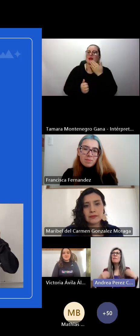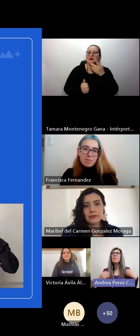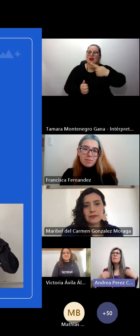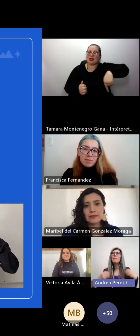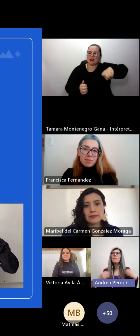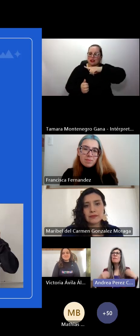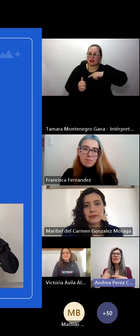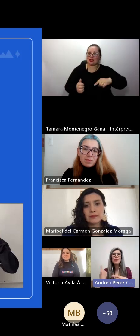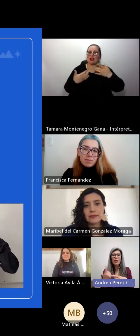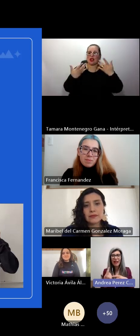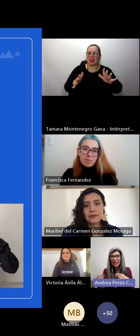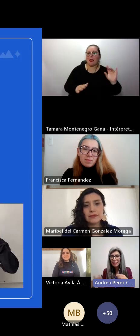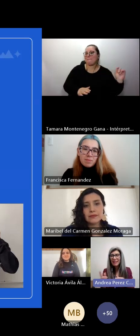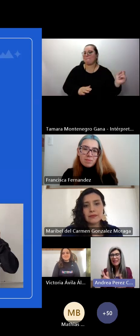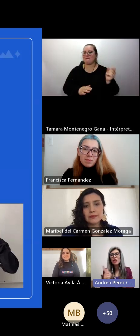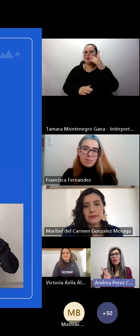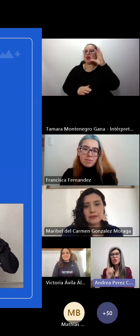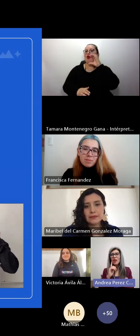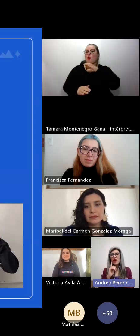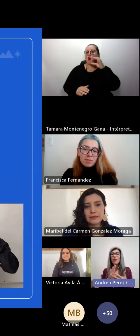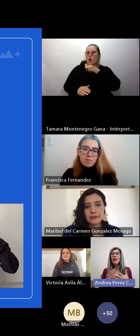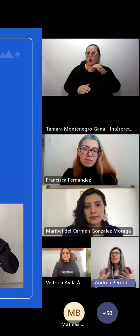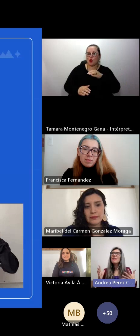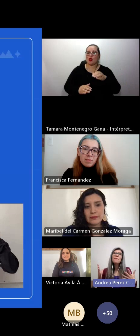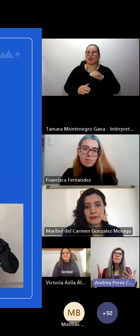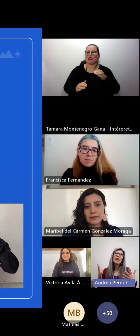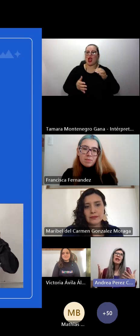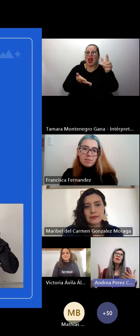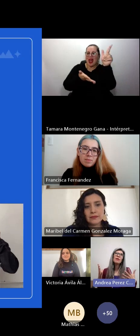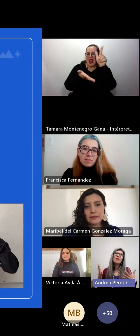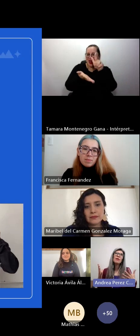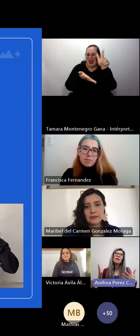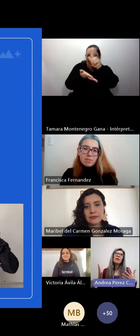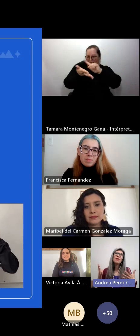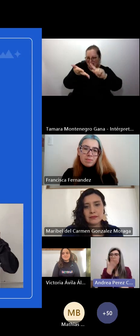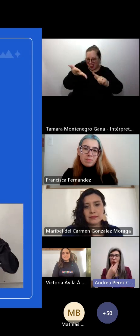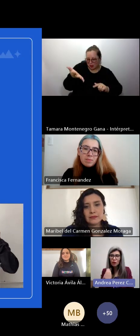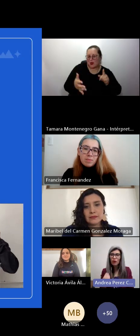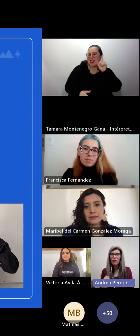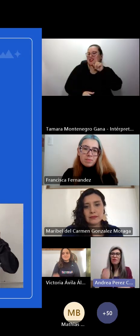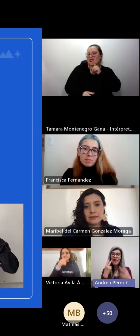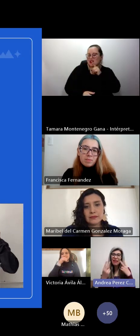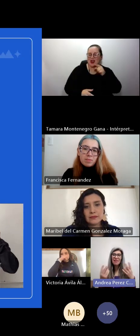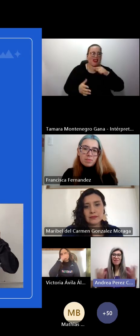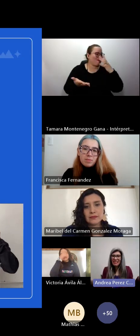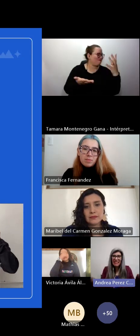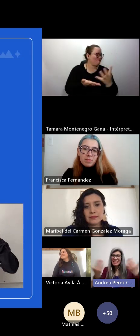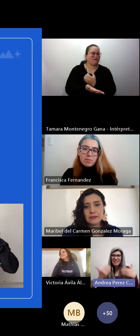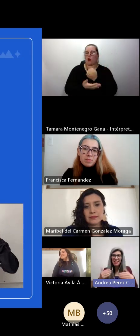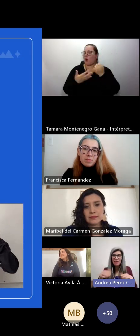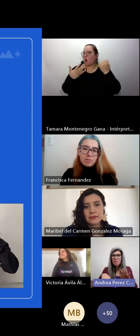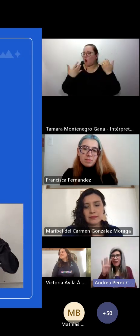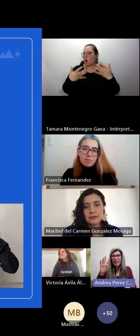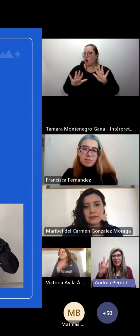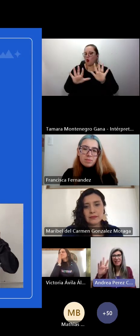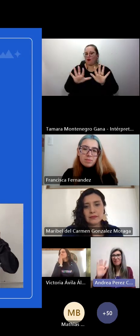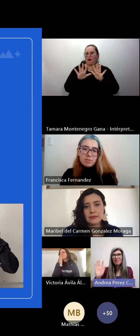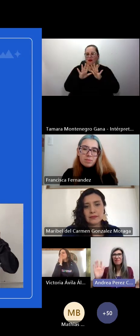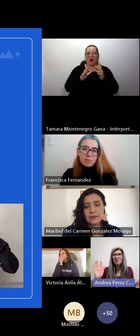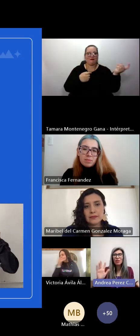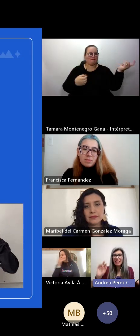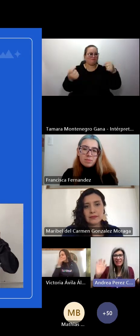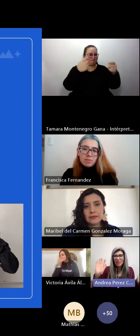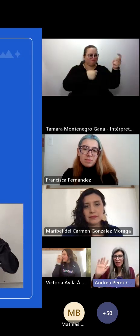este primer concurso nacional de literatura sorda. Fue un logro hermoso ver y recibir más